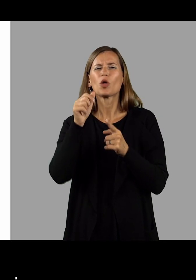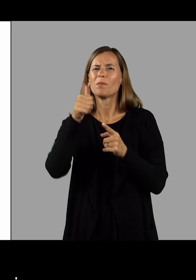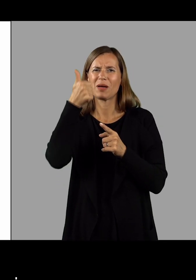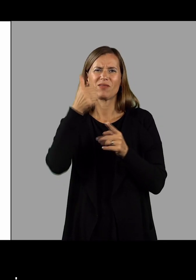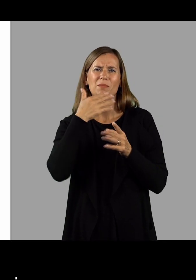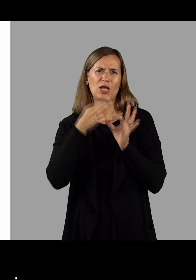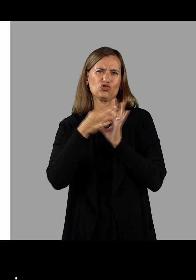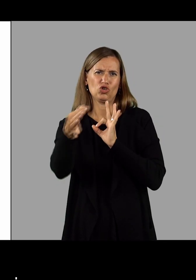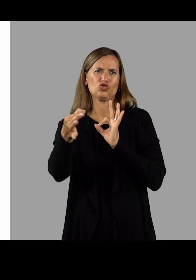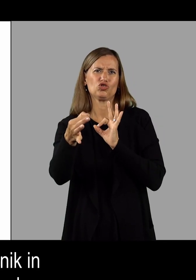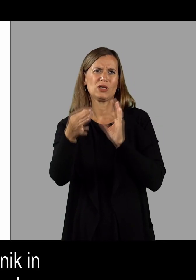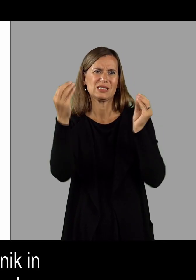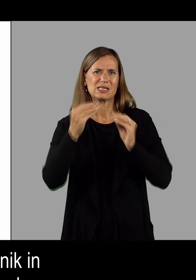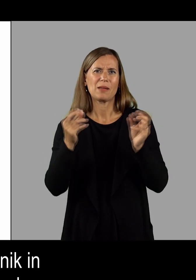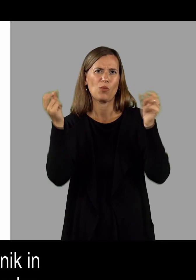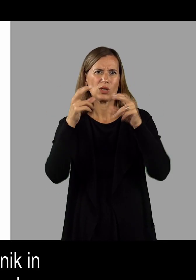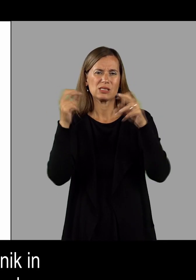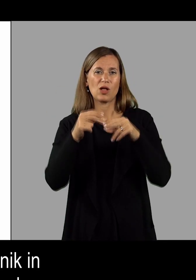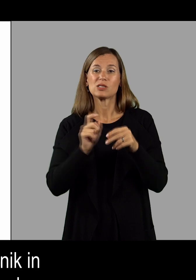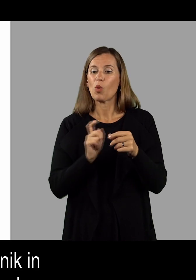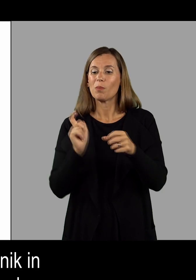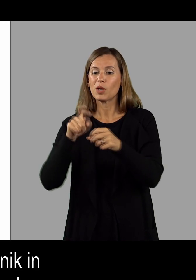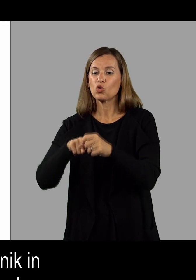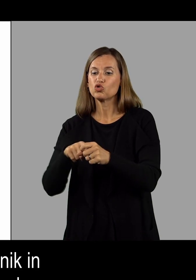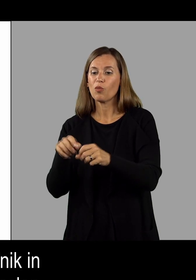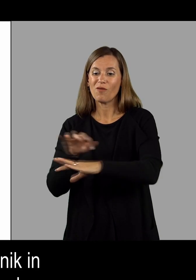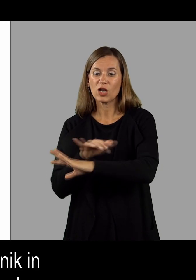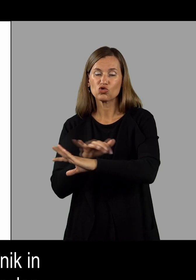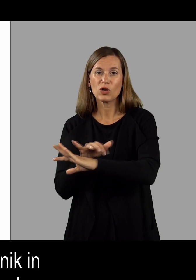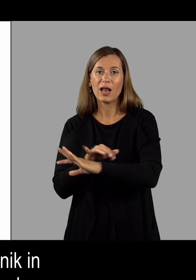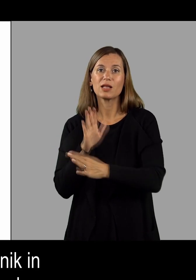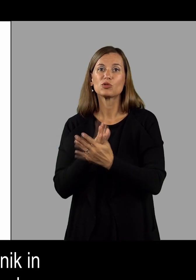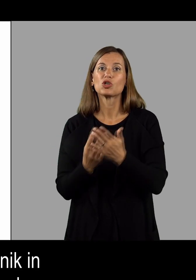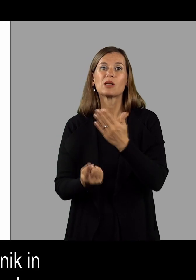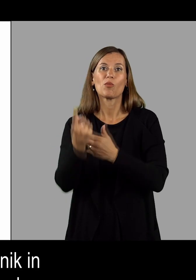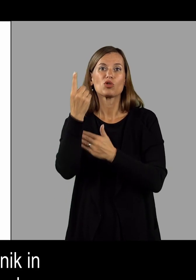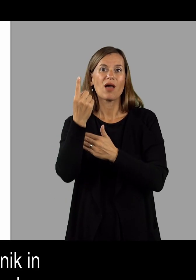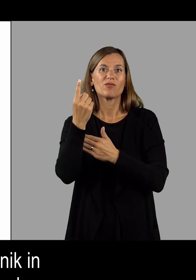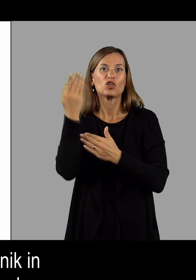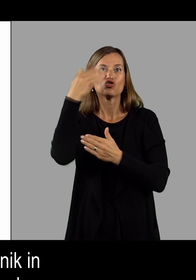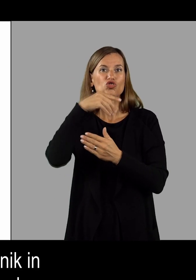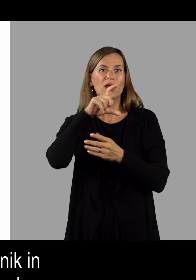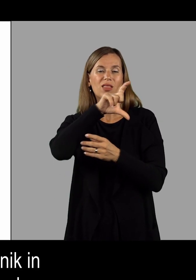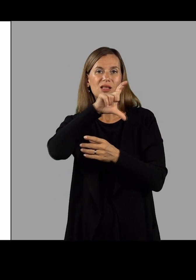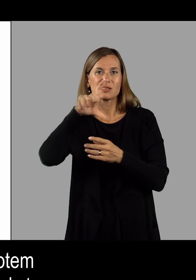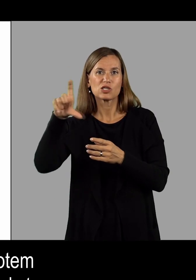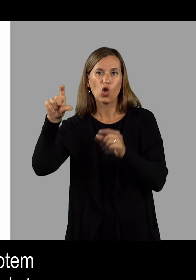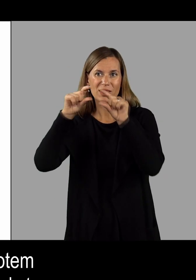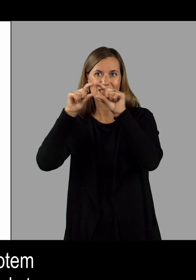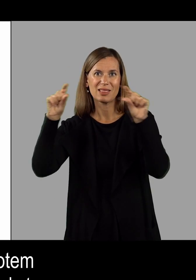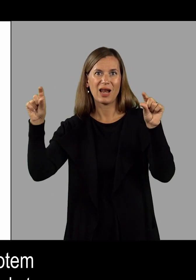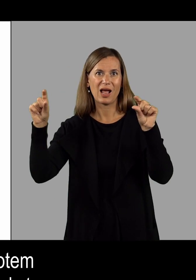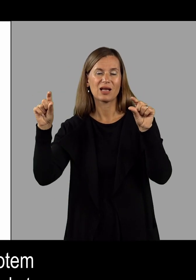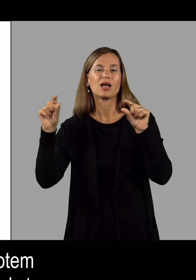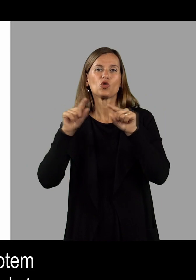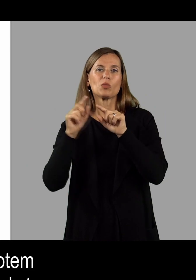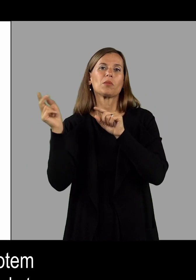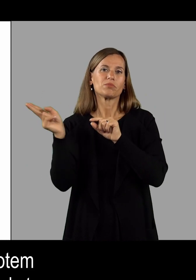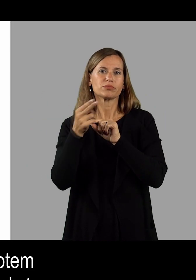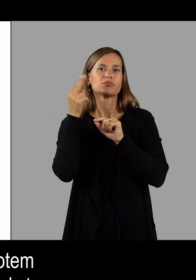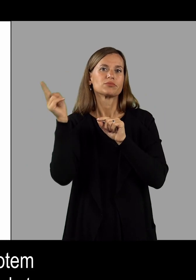oziroma zloge izpisuje na ekran, kar mu omogoča zelo, zelo visoko hitrost. Text on top je